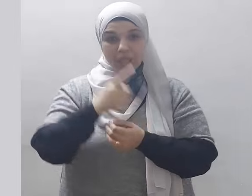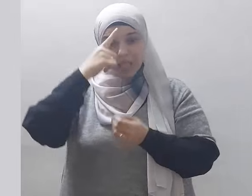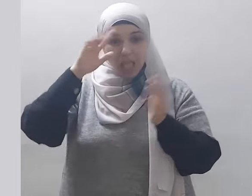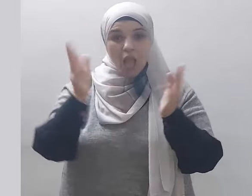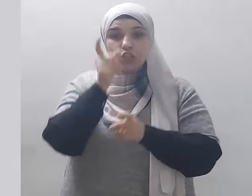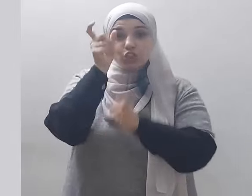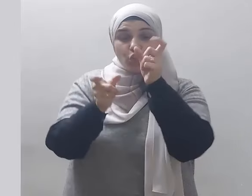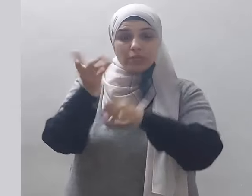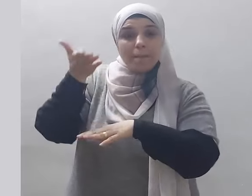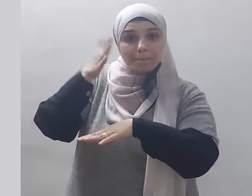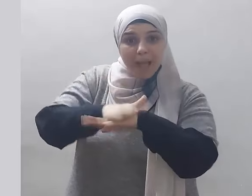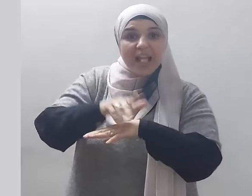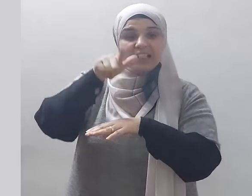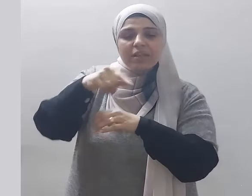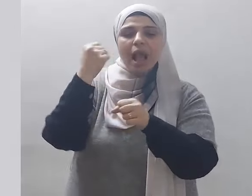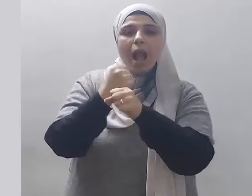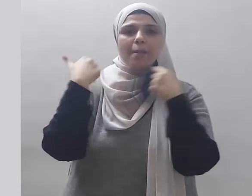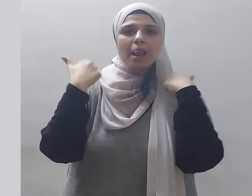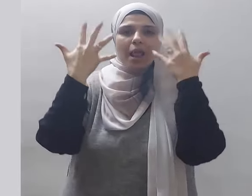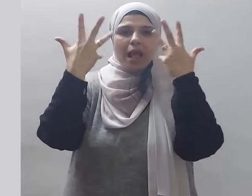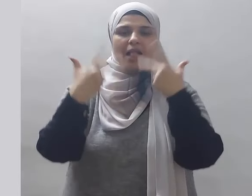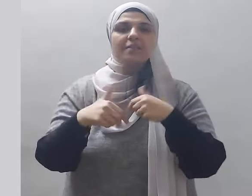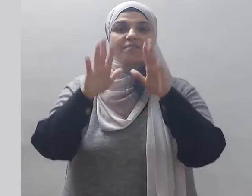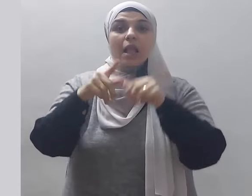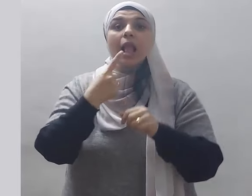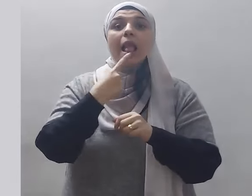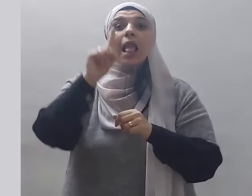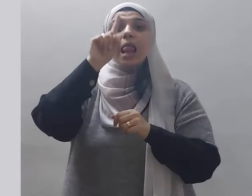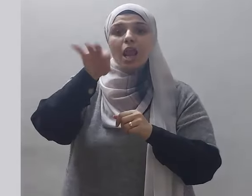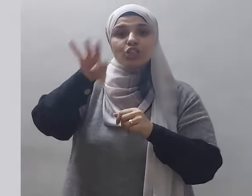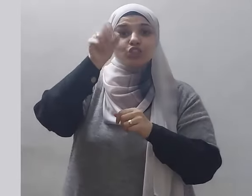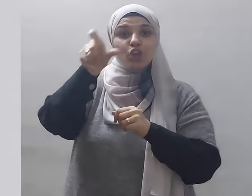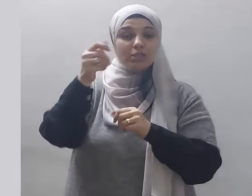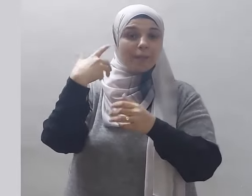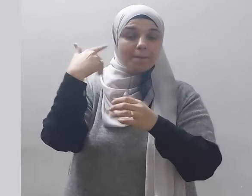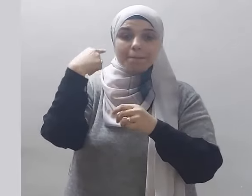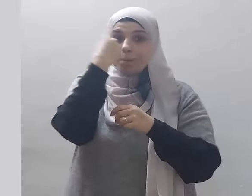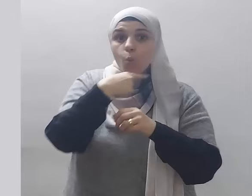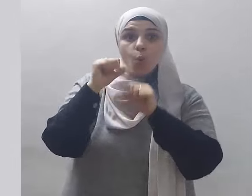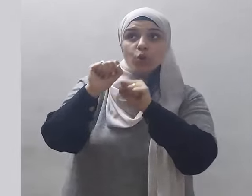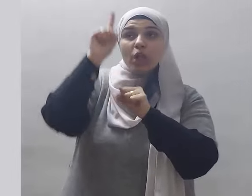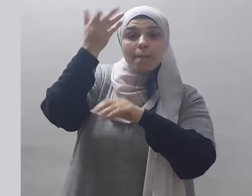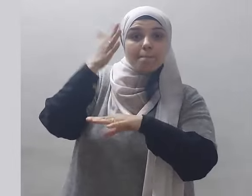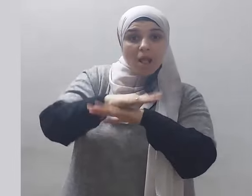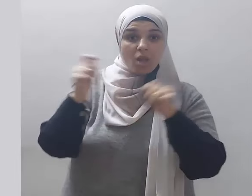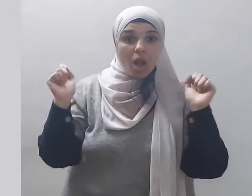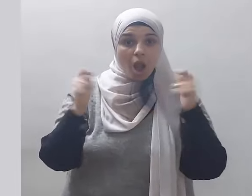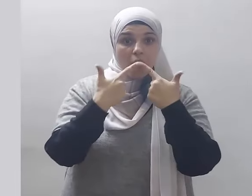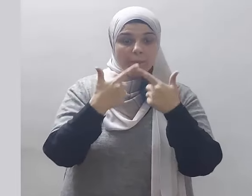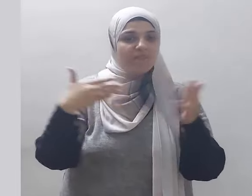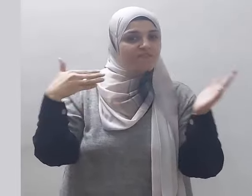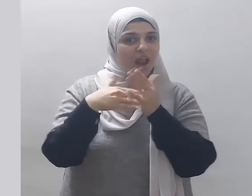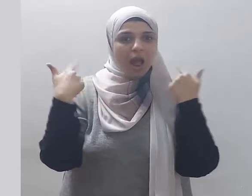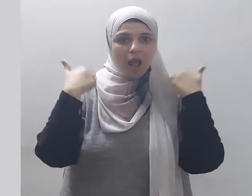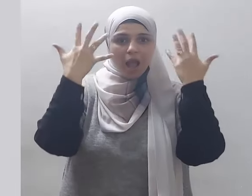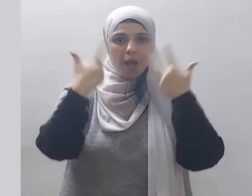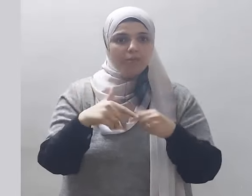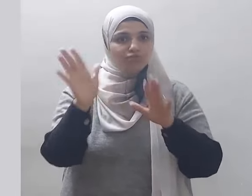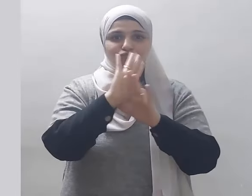يختم على عمله الا الذي مات مرابطا في سبيل الله فانه ينمى له عمله الى